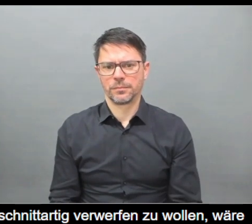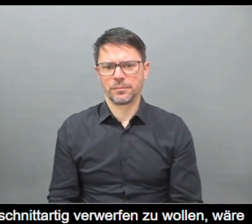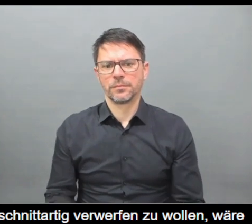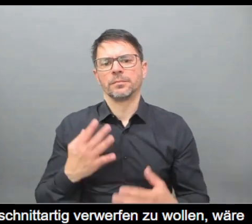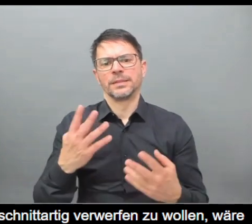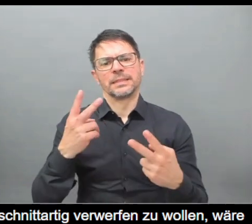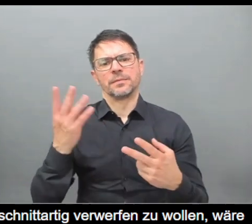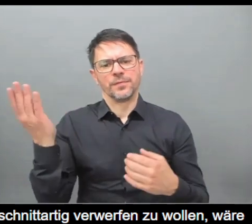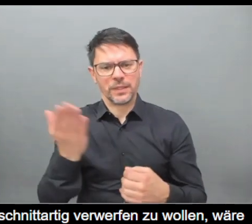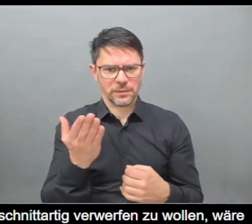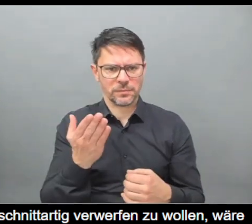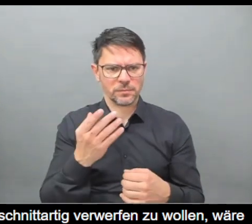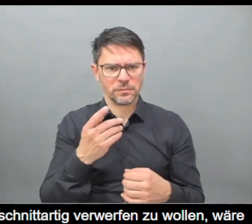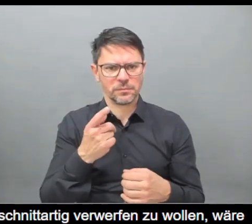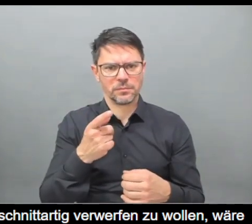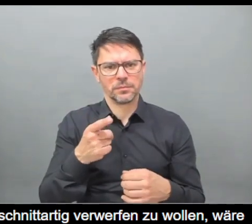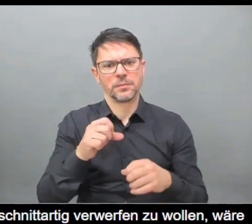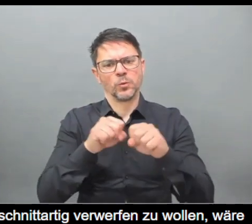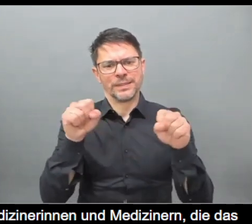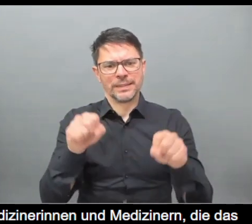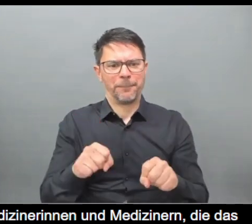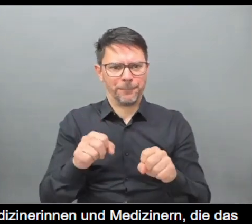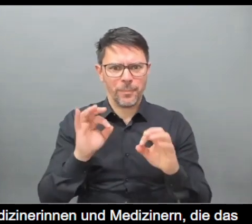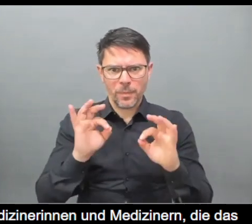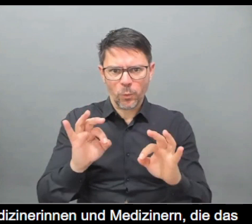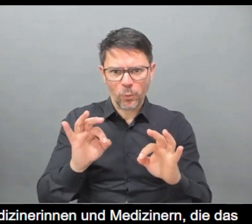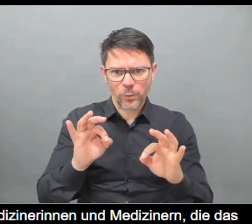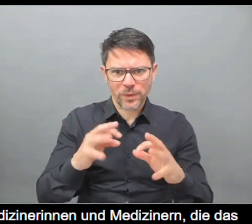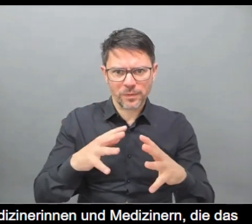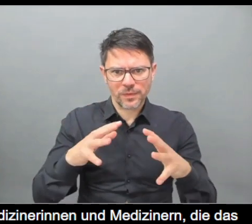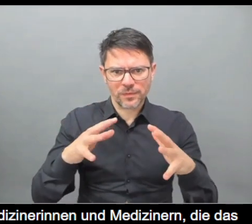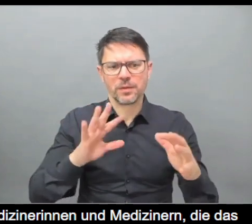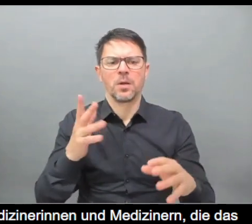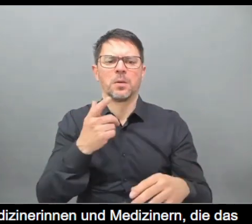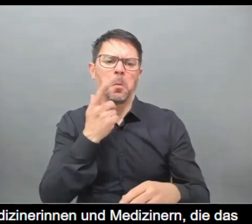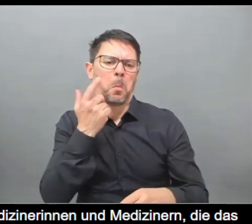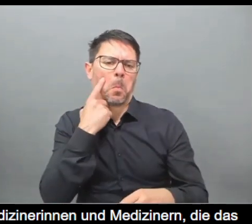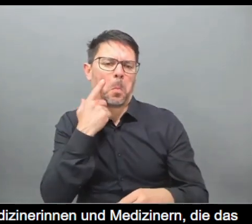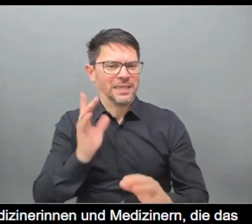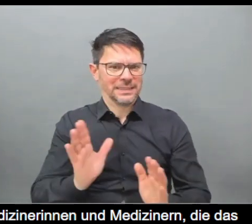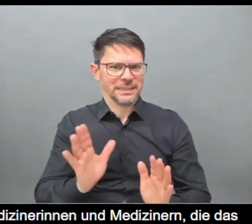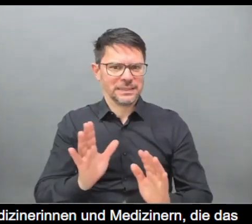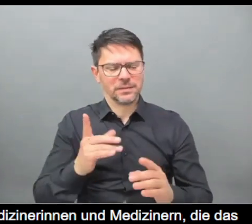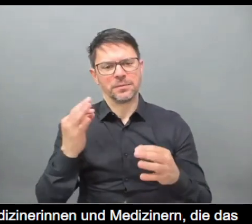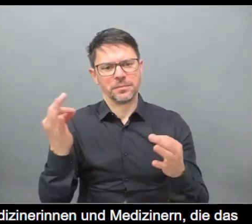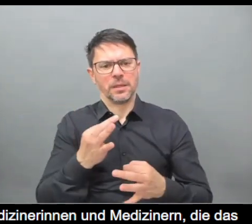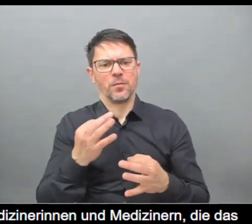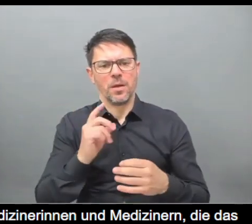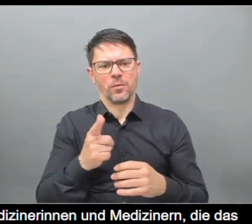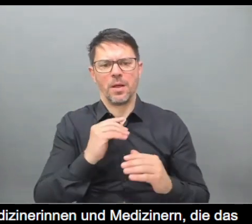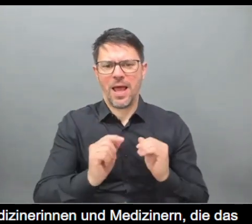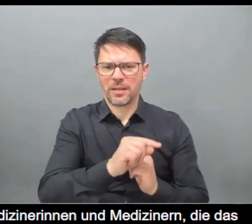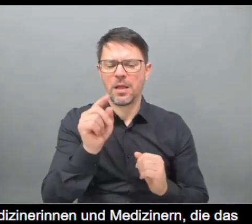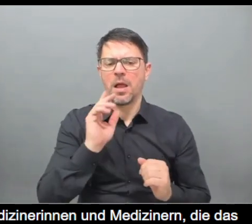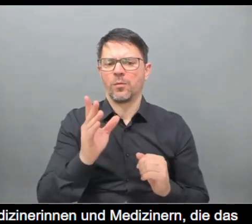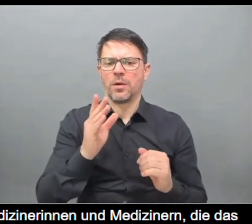jetzt sich andere Krankenhäuser suchen müssen, weil eine Riesenanzahl wegbricht oder die Fachkrankenhäuser nicht klar ist, wo die sind, dann ist das einfach ein